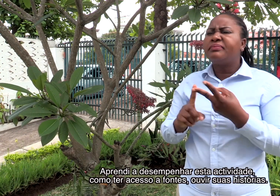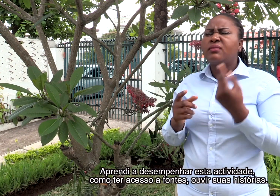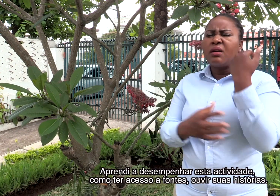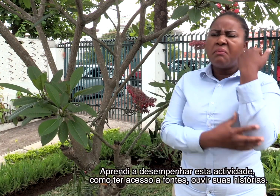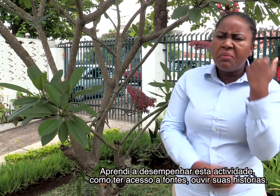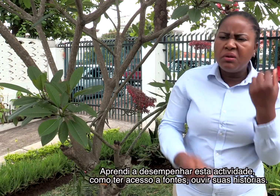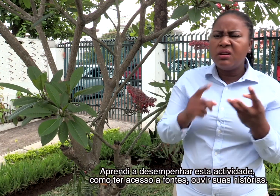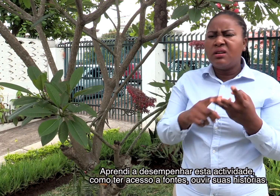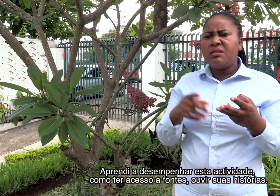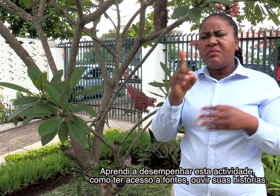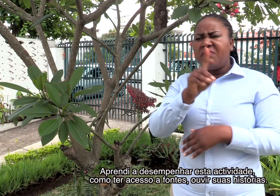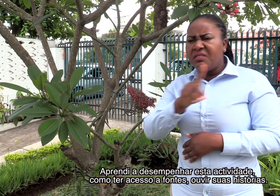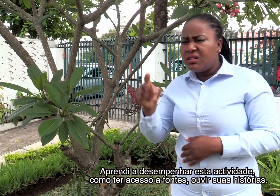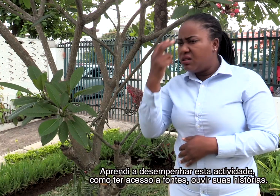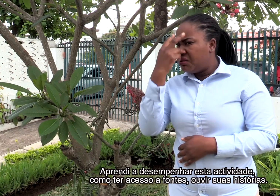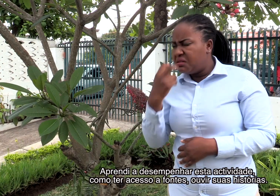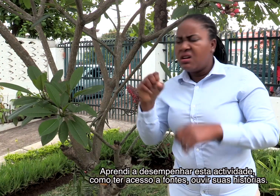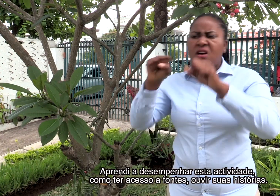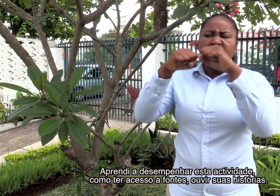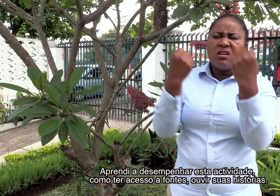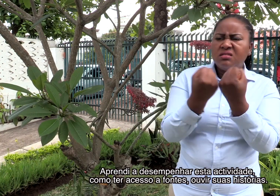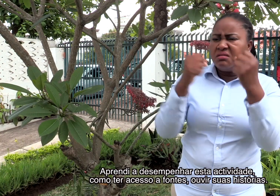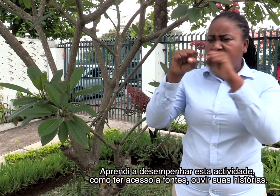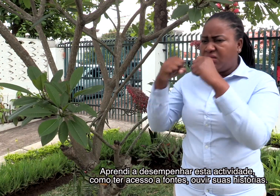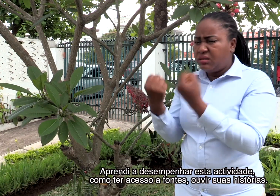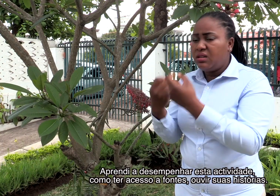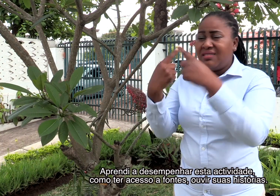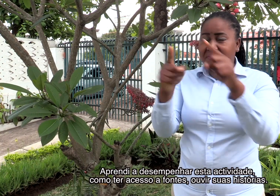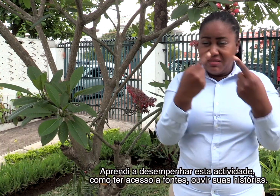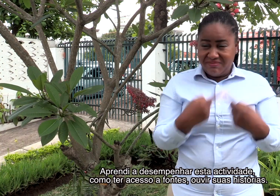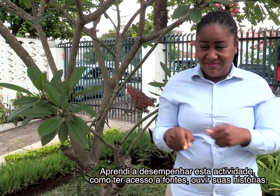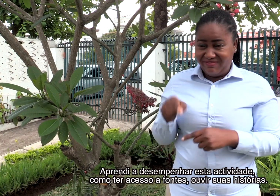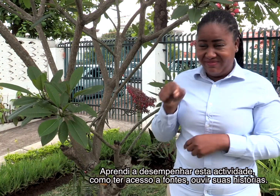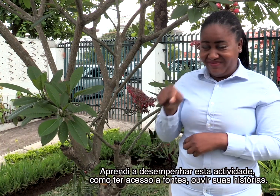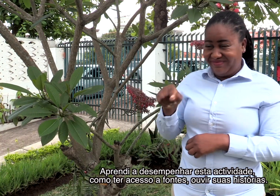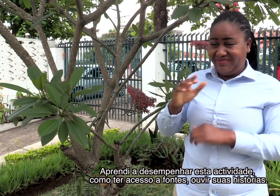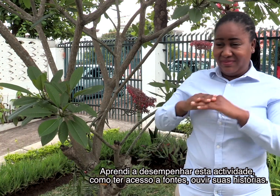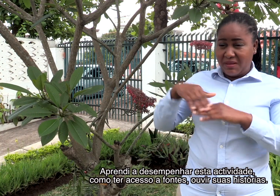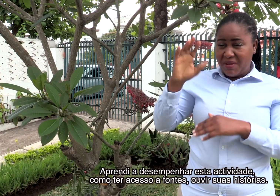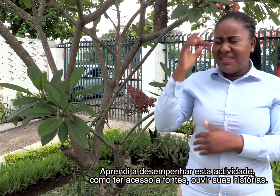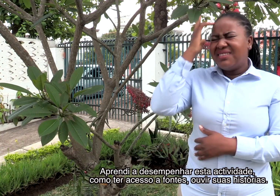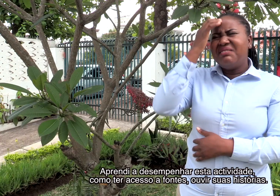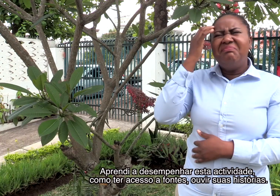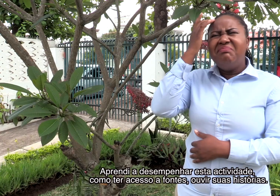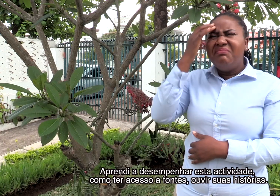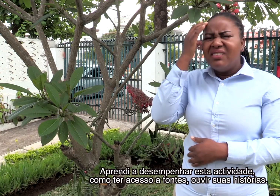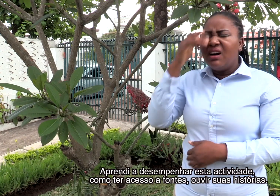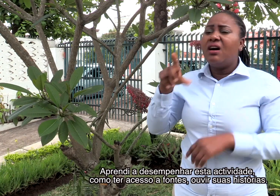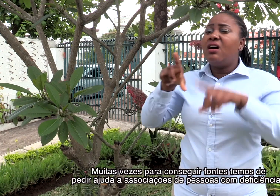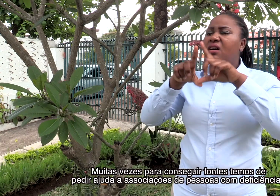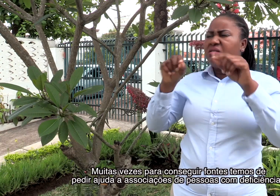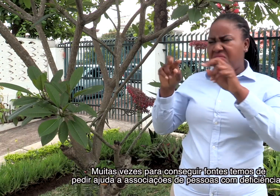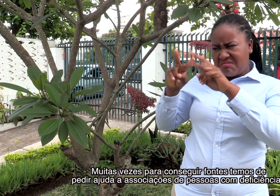formação. Aprendi a desempenhar esta atividade, como ter acesso a fontes, ouvir suas